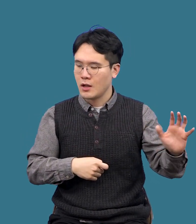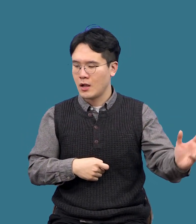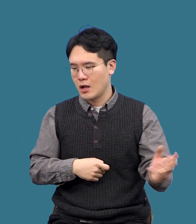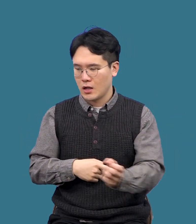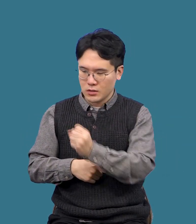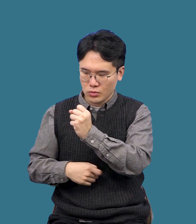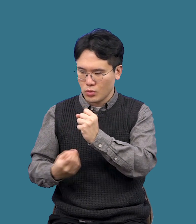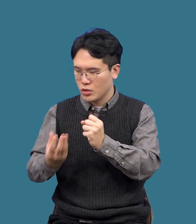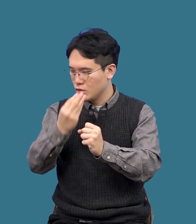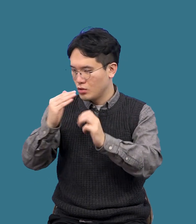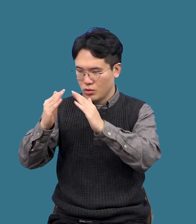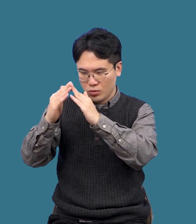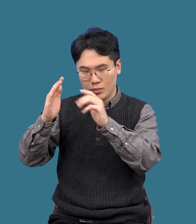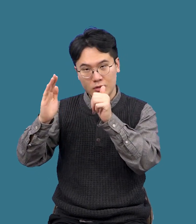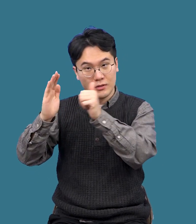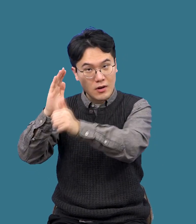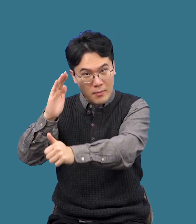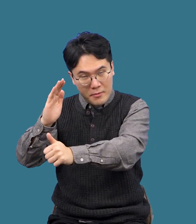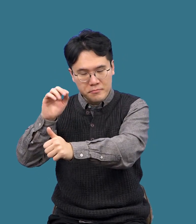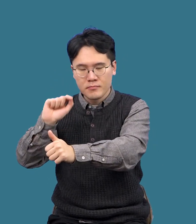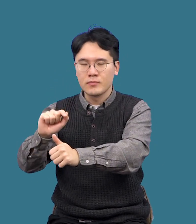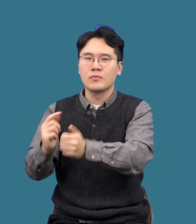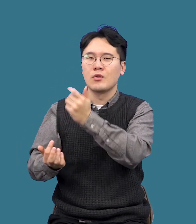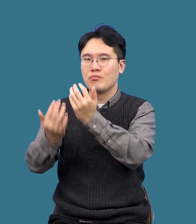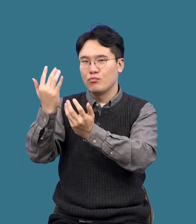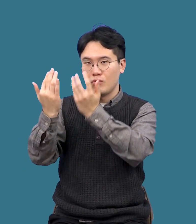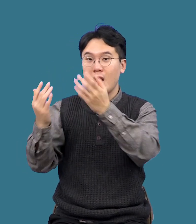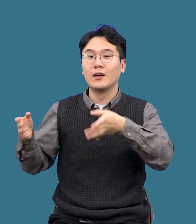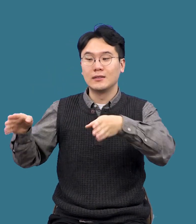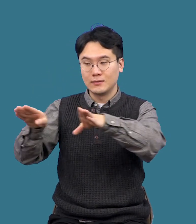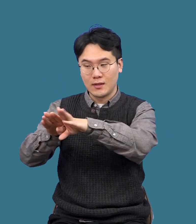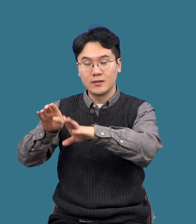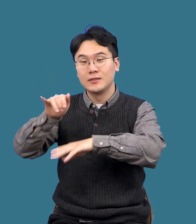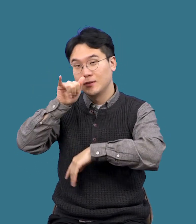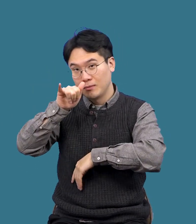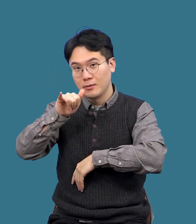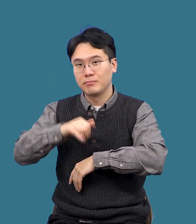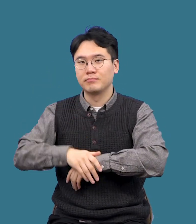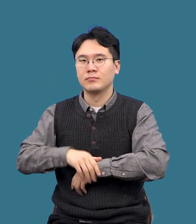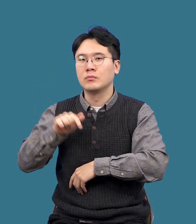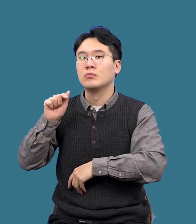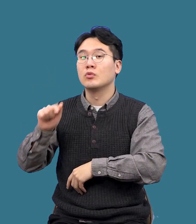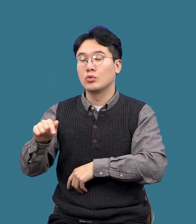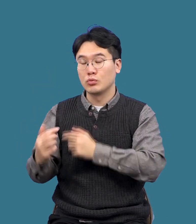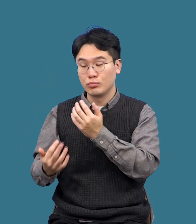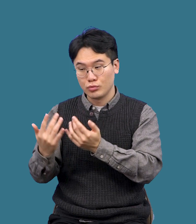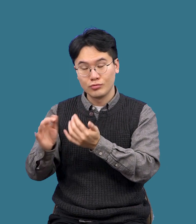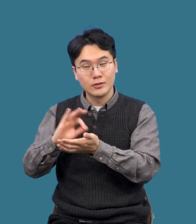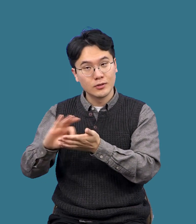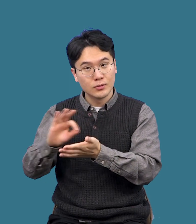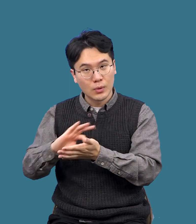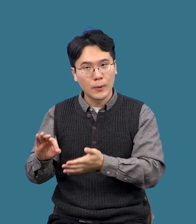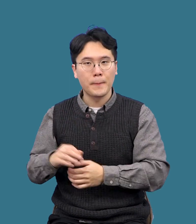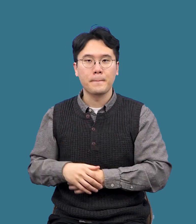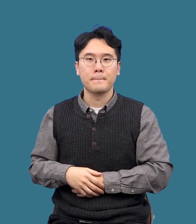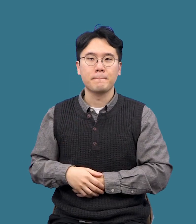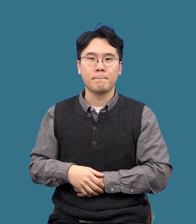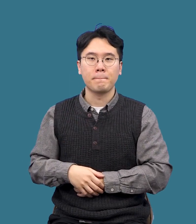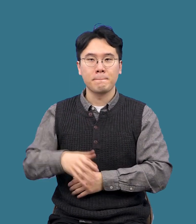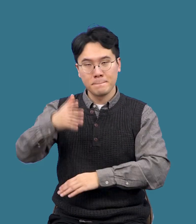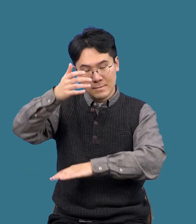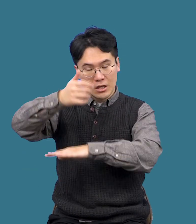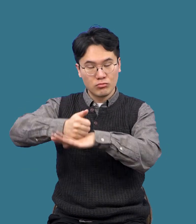들어가면 거기에 또 뭐가 있냐면 분향단이 있어요. 거기서도 그 불이 사용되고 나중에